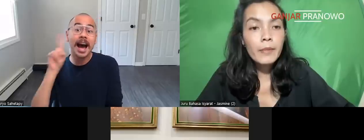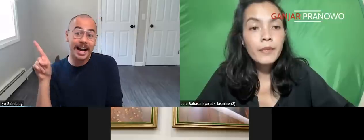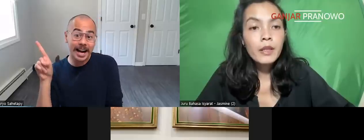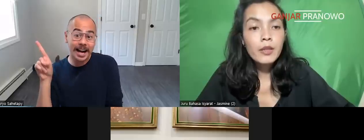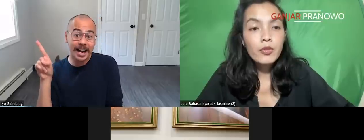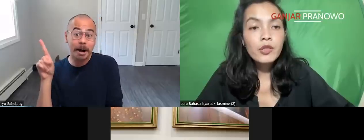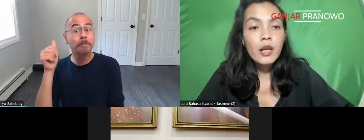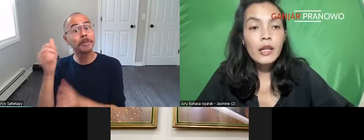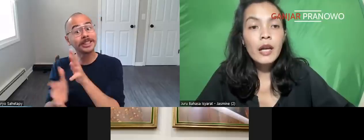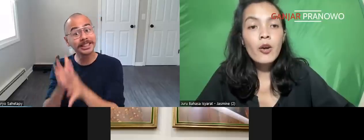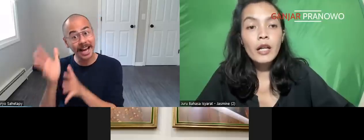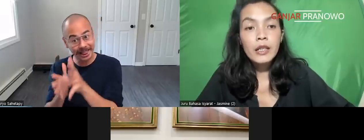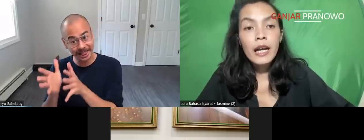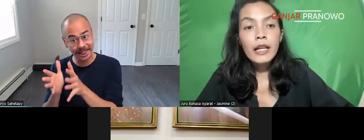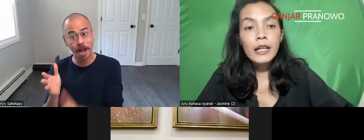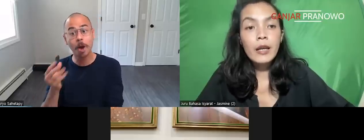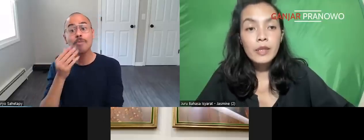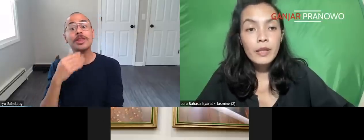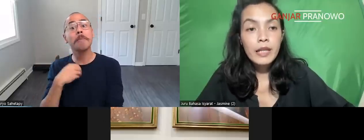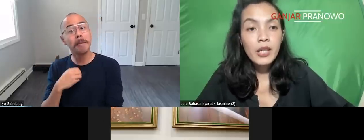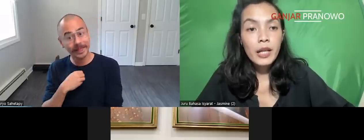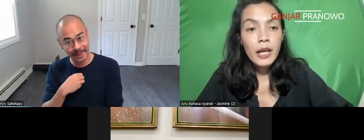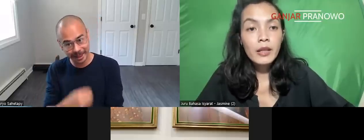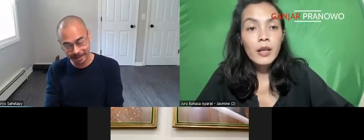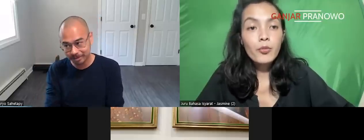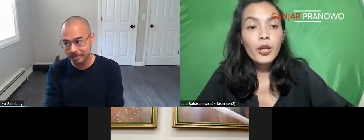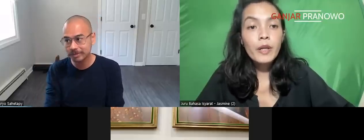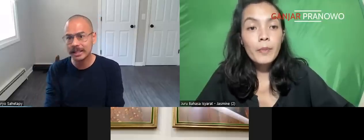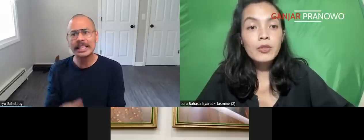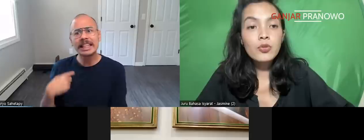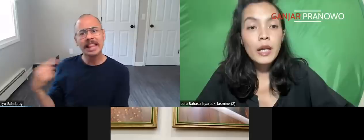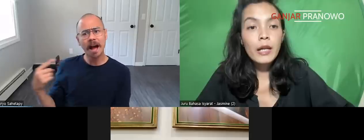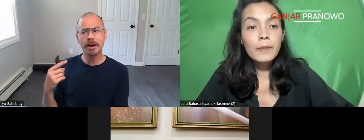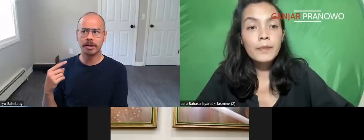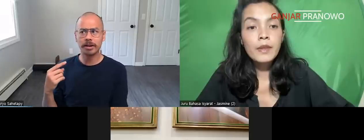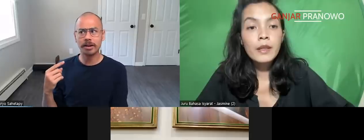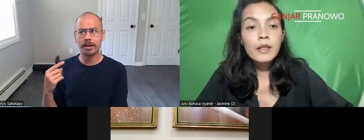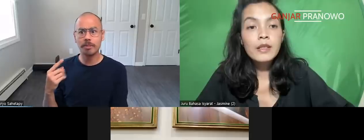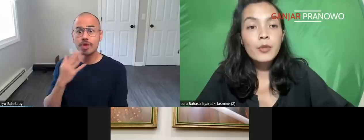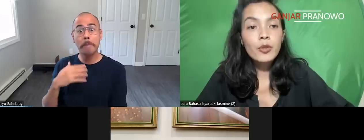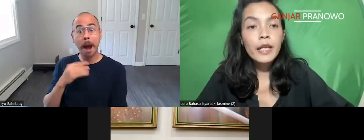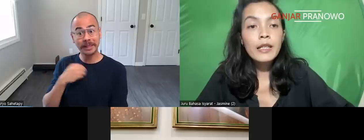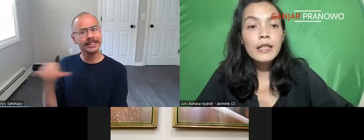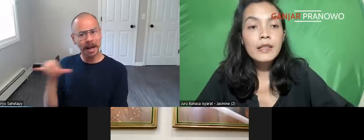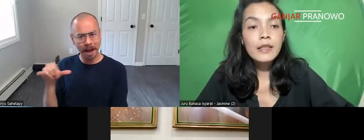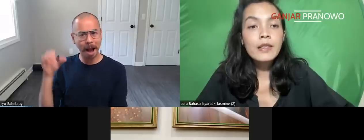sampaikan terus ada orang dengar yang bisa basa isyarat punya pendapat juga